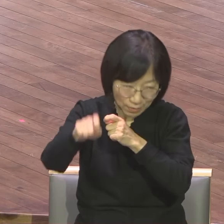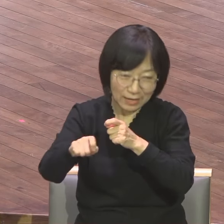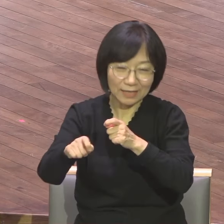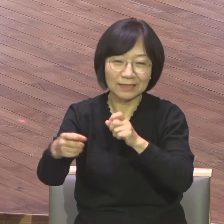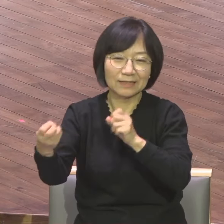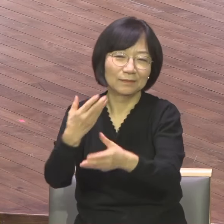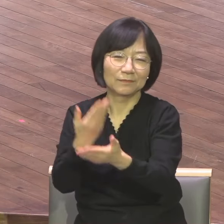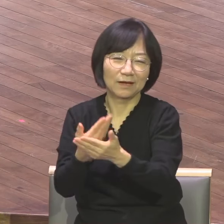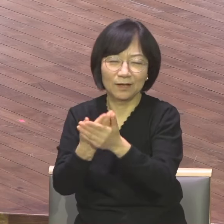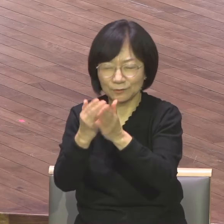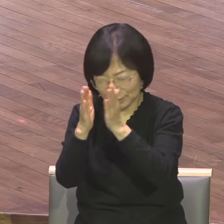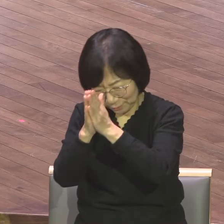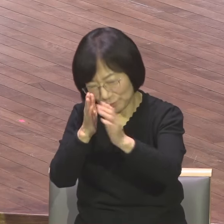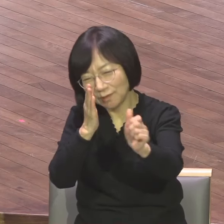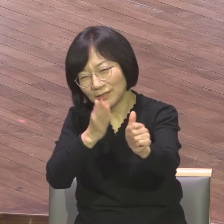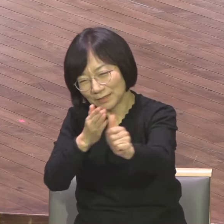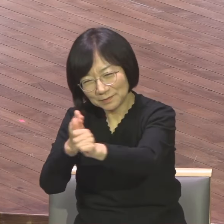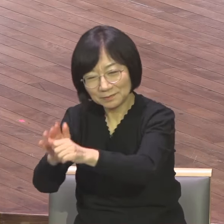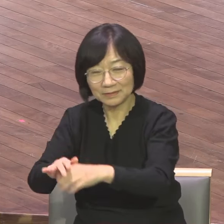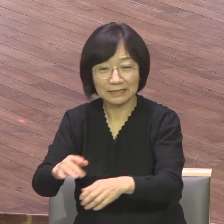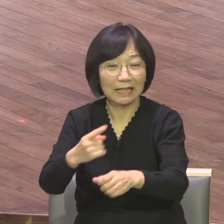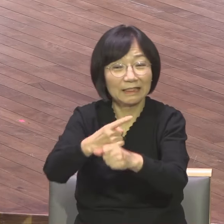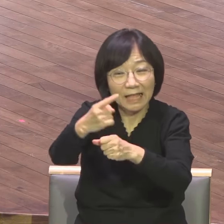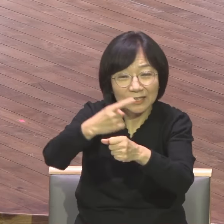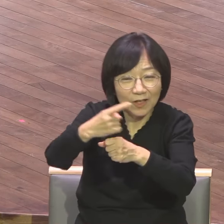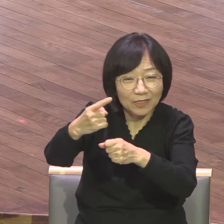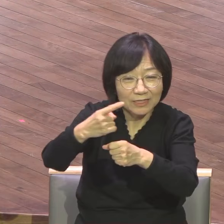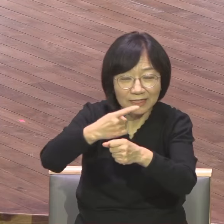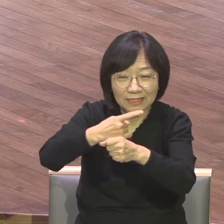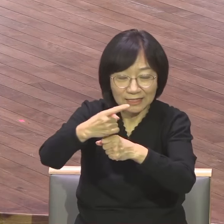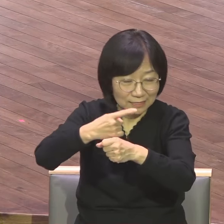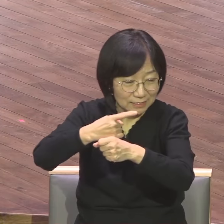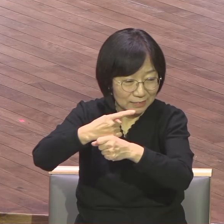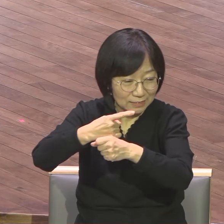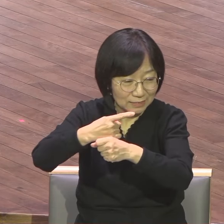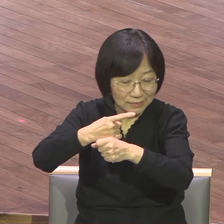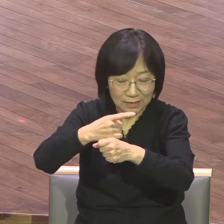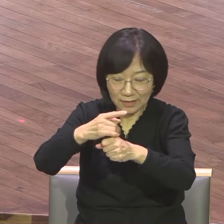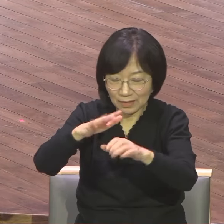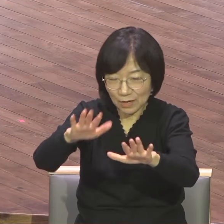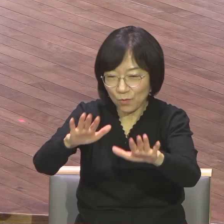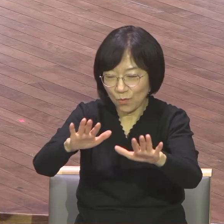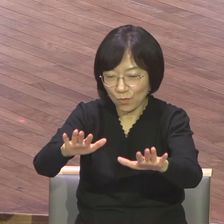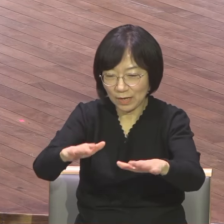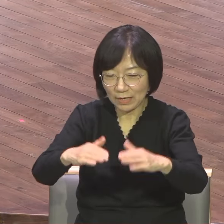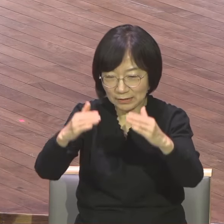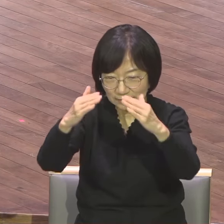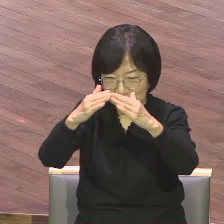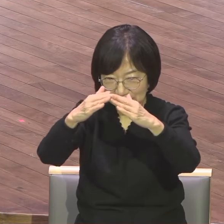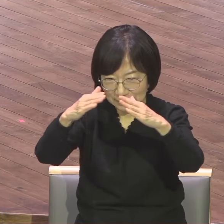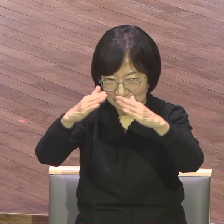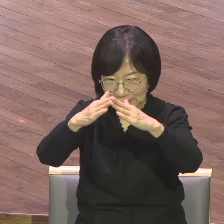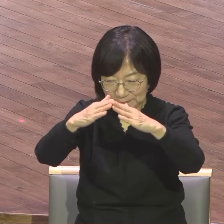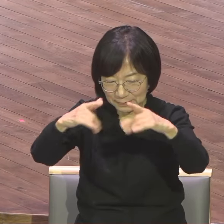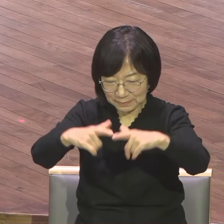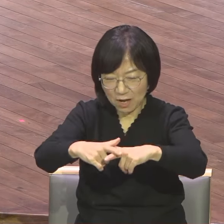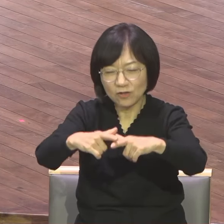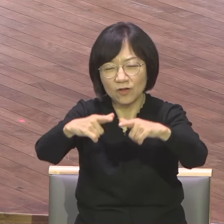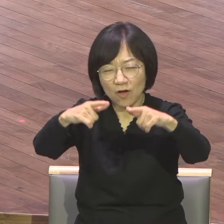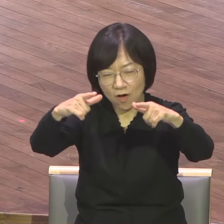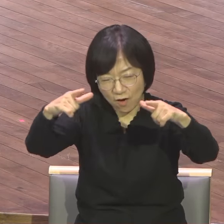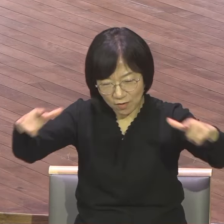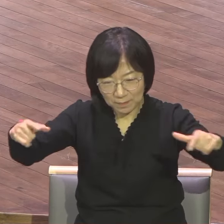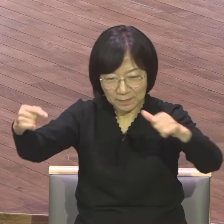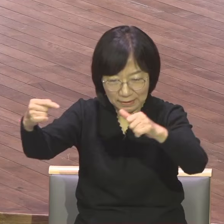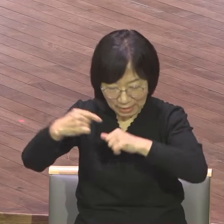2024년 하나님의 이제 절대 주권을 온전히 믿고 장막터를 넓혀나가는 언약적 도전을 하면서 하나님의 산